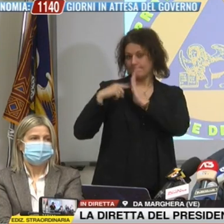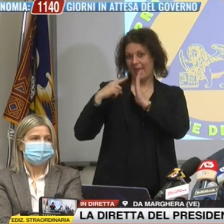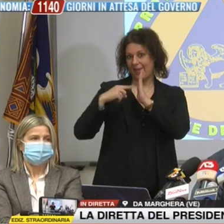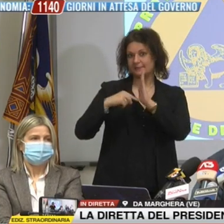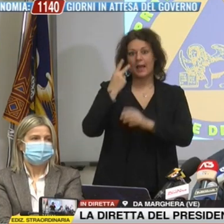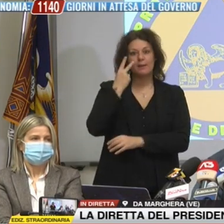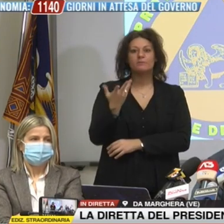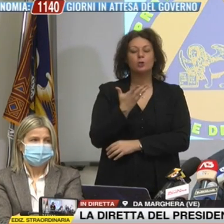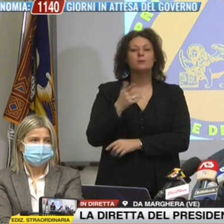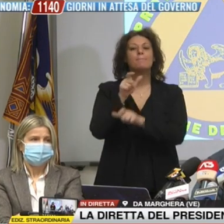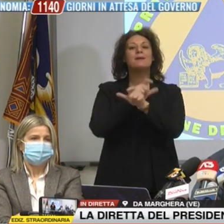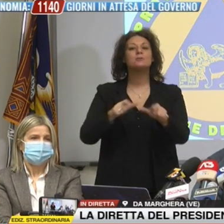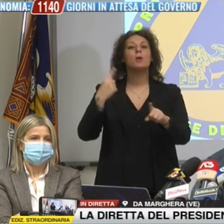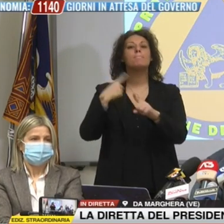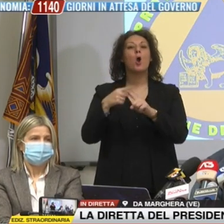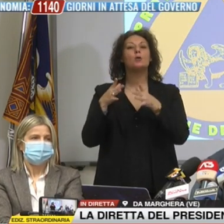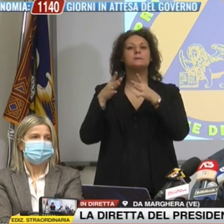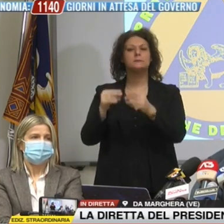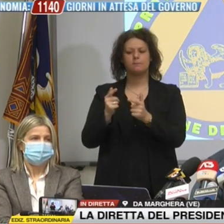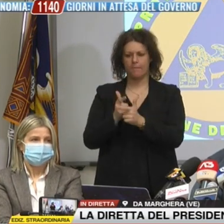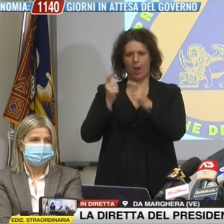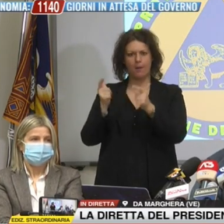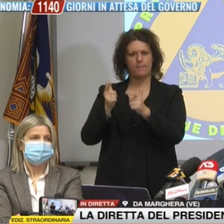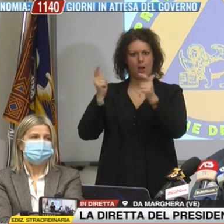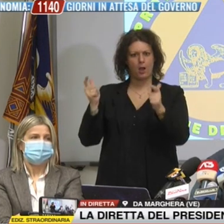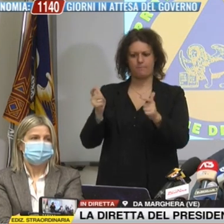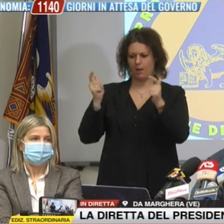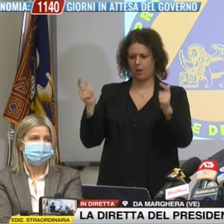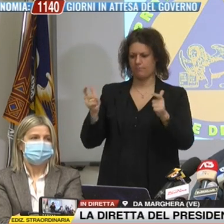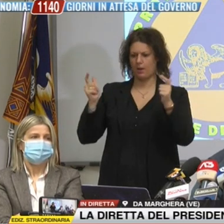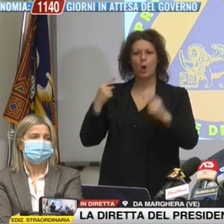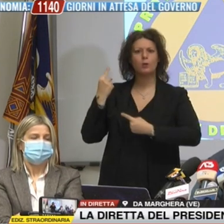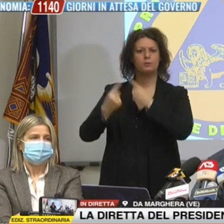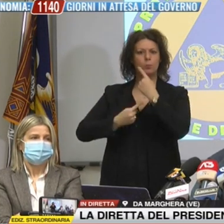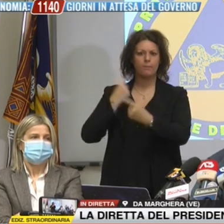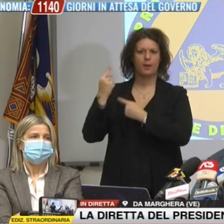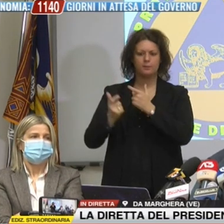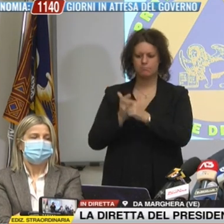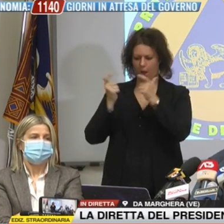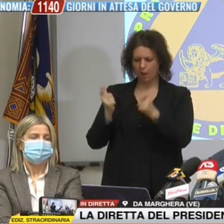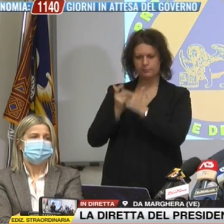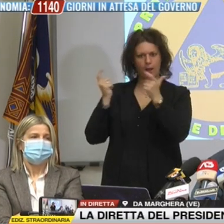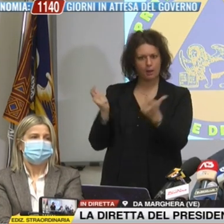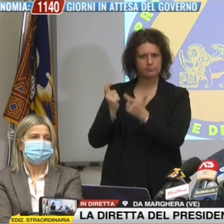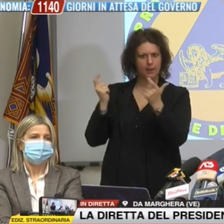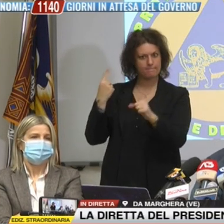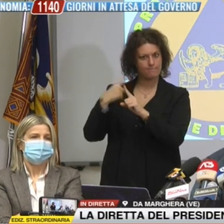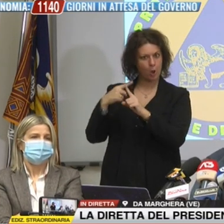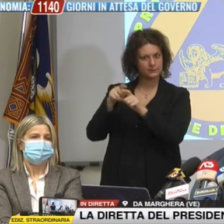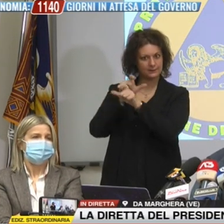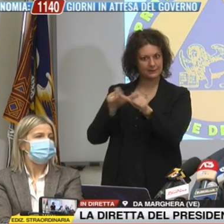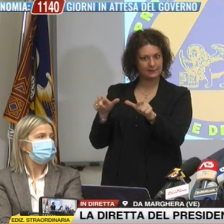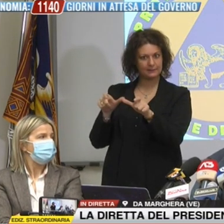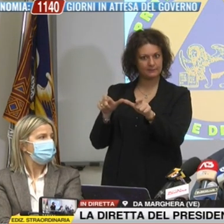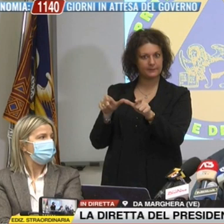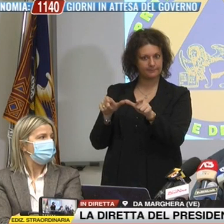dei positivi, che continua ad esserci, e si è ridotta la pendenza della